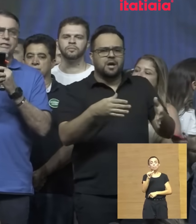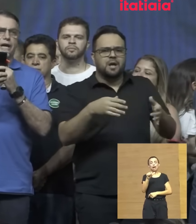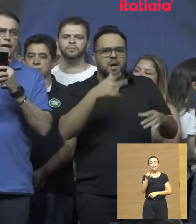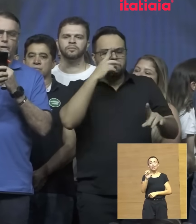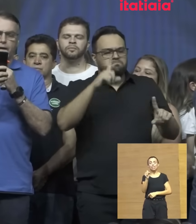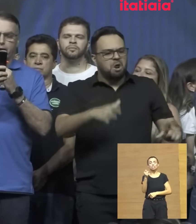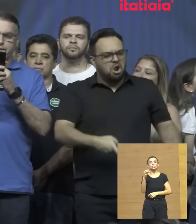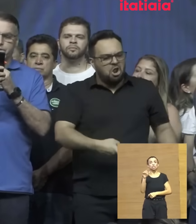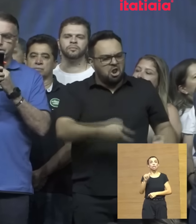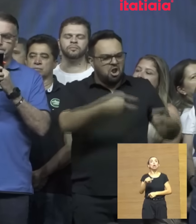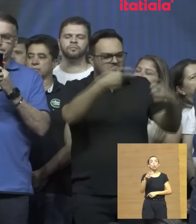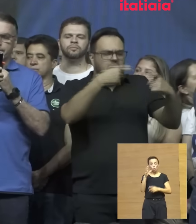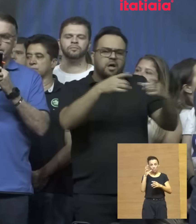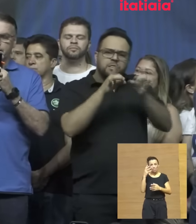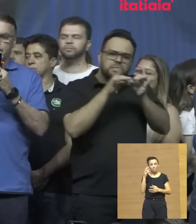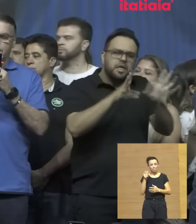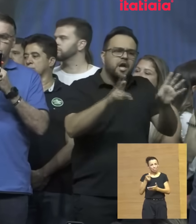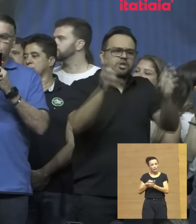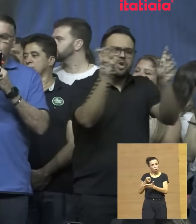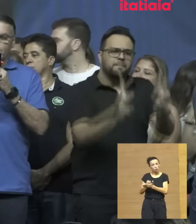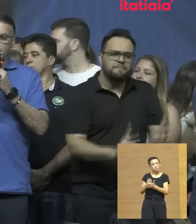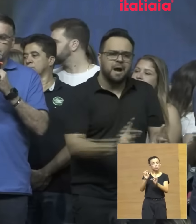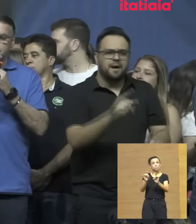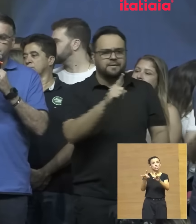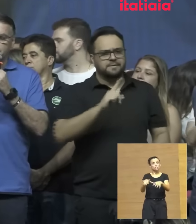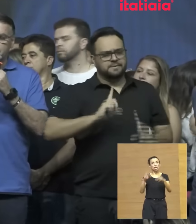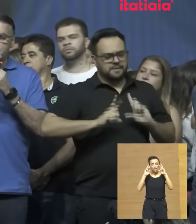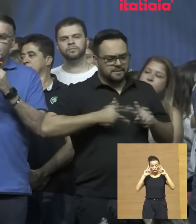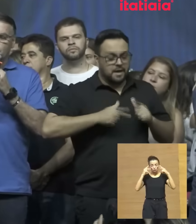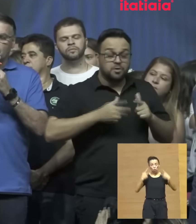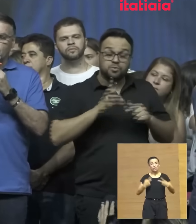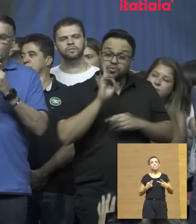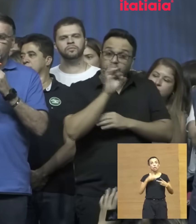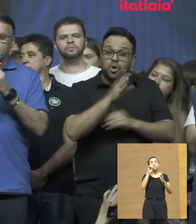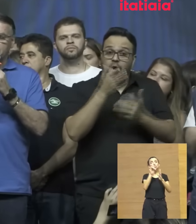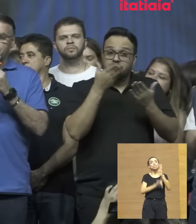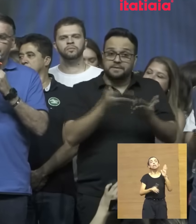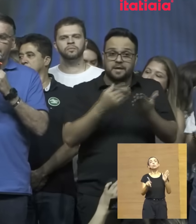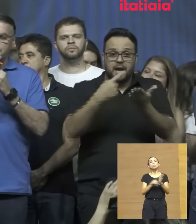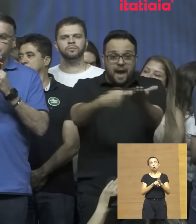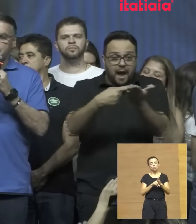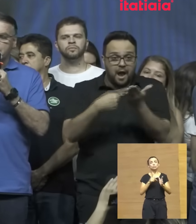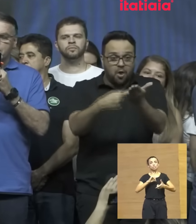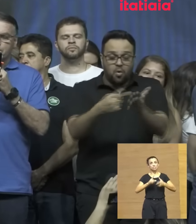direito de Israel existir. Somente assim, um acordo entre